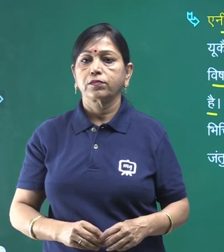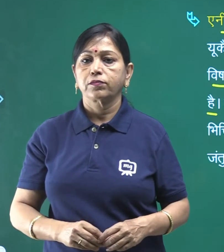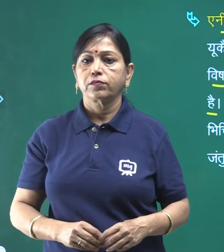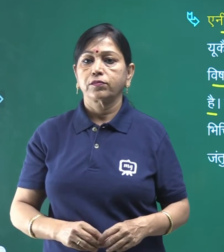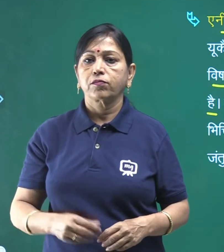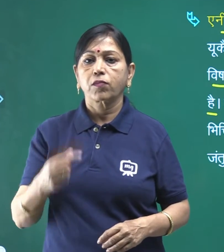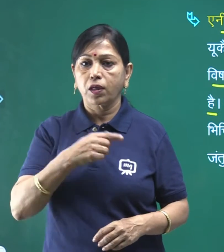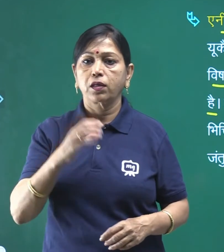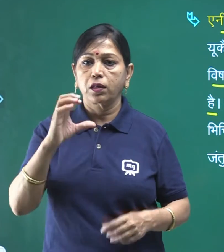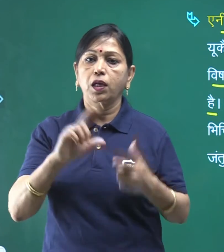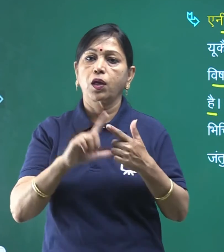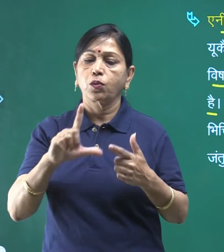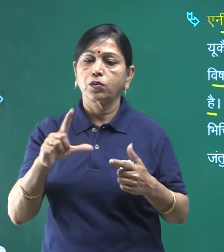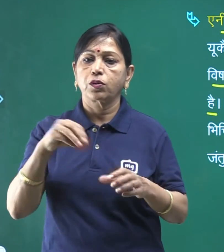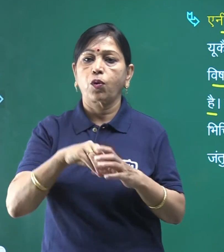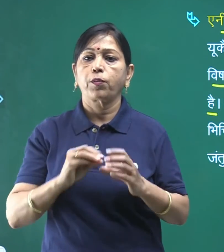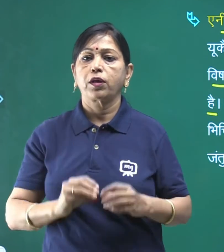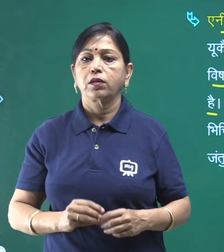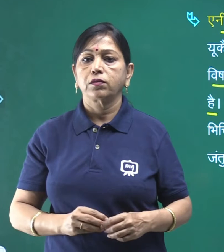इनकी कोशिकाओं में